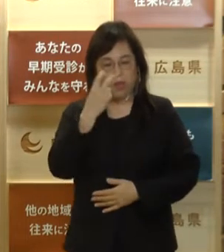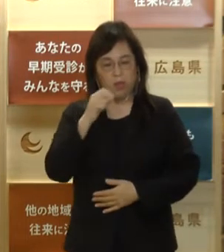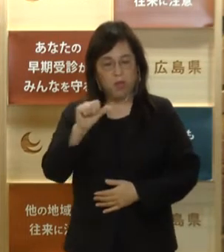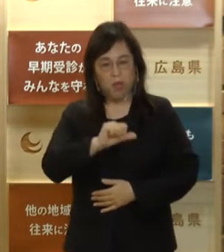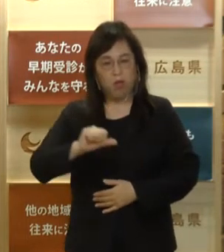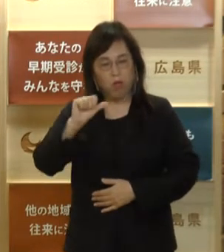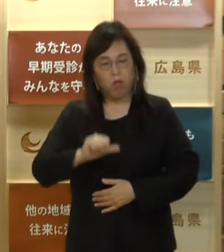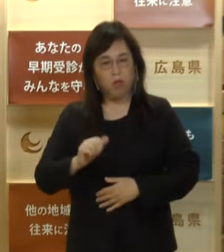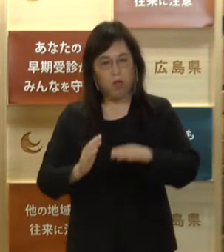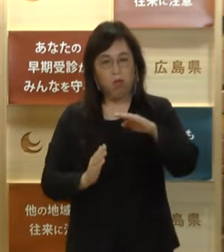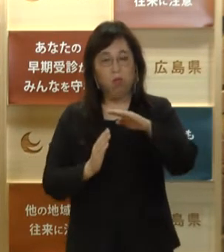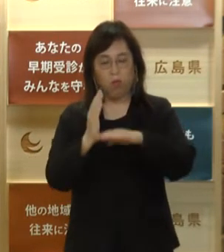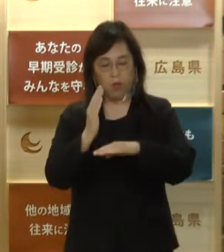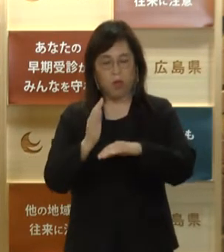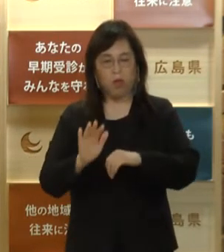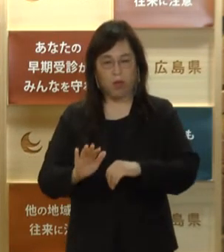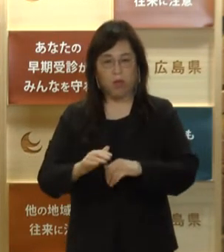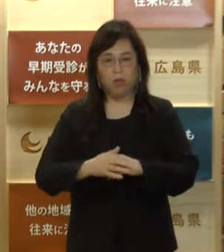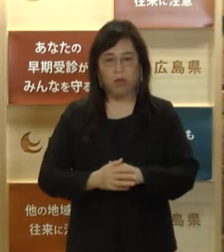日もありまして、